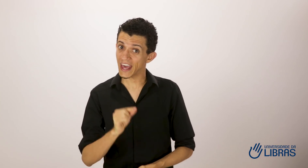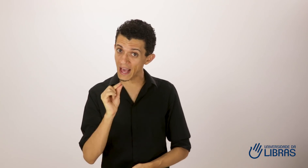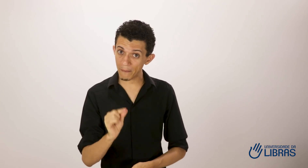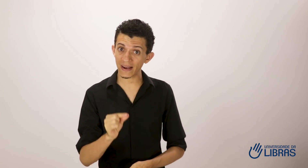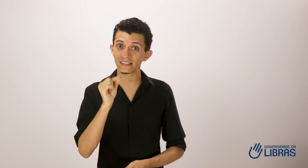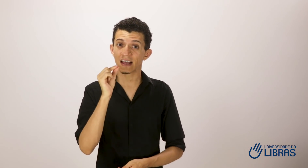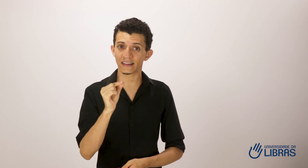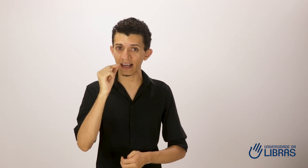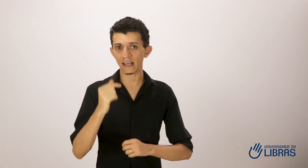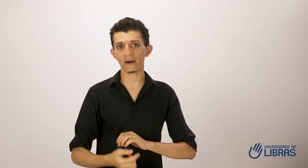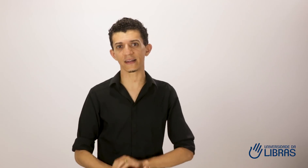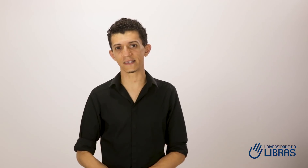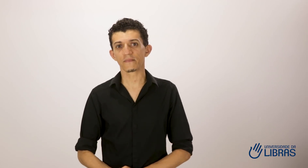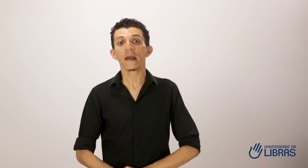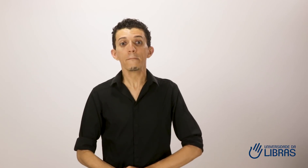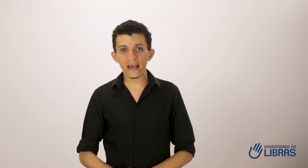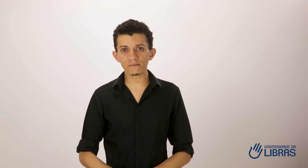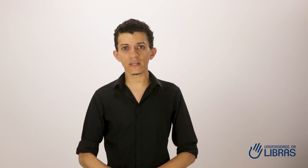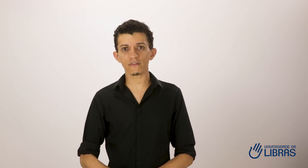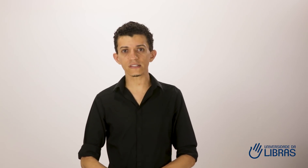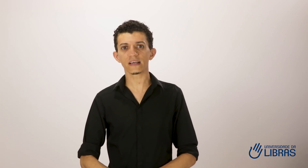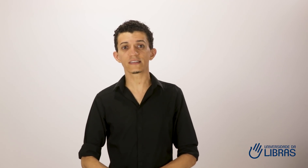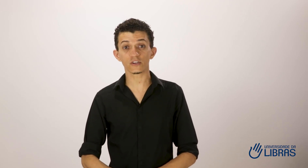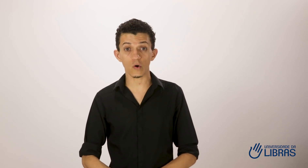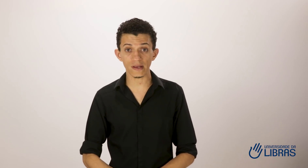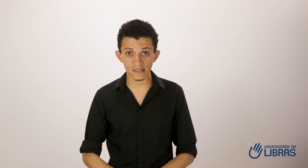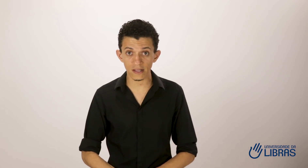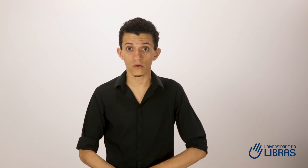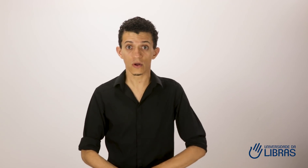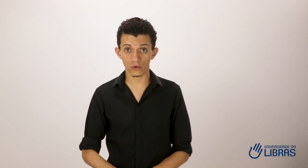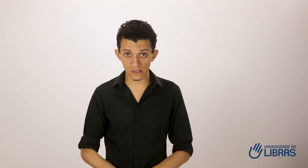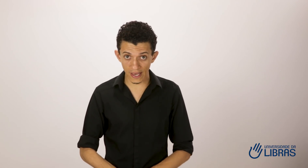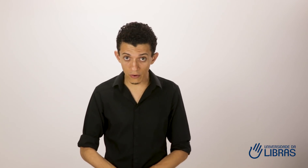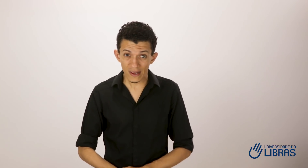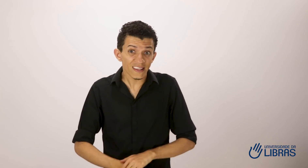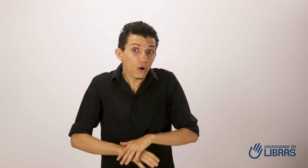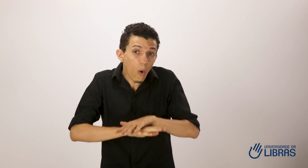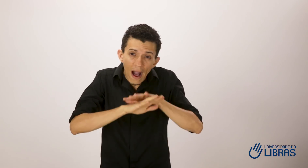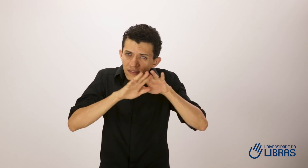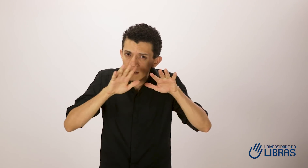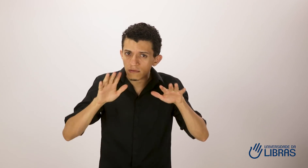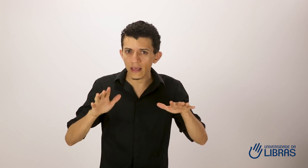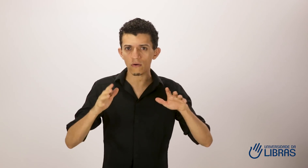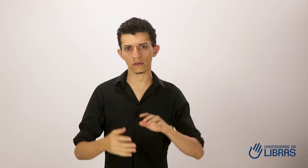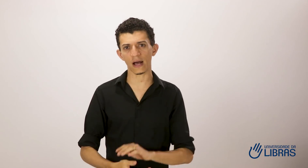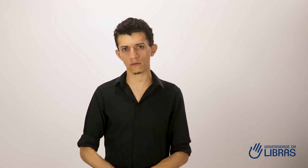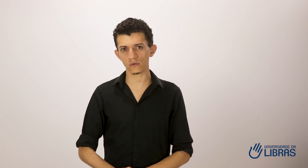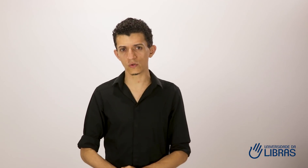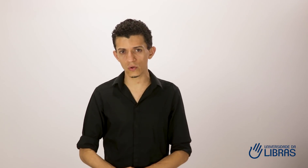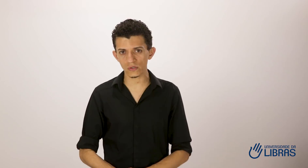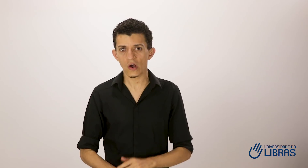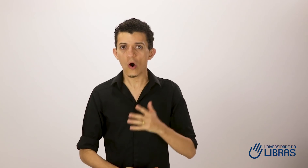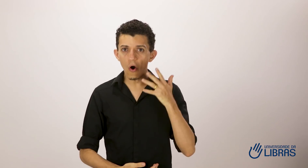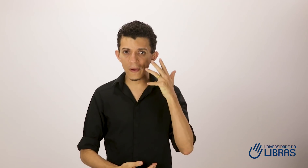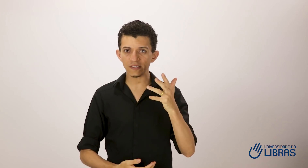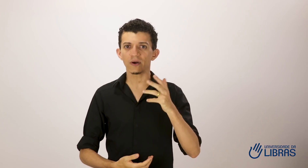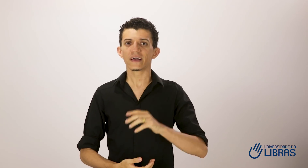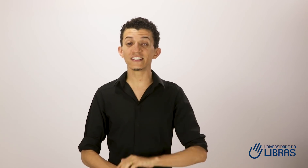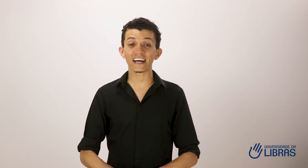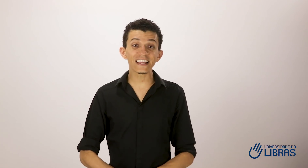em apenas 10 semanas. Mesmo que você esteja começando do zero, que quase não tenha contato com surdos, ou mesmo que já